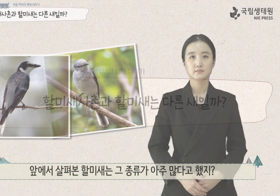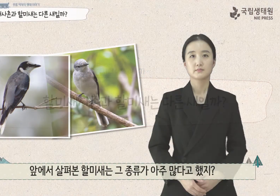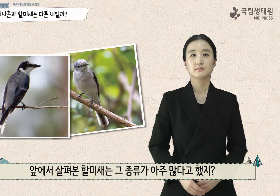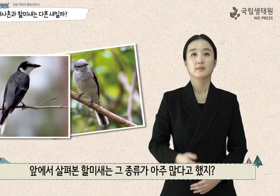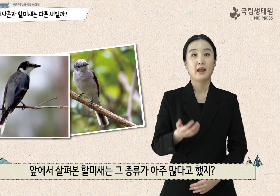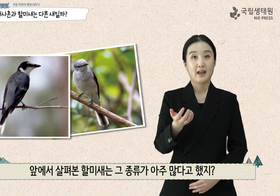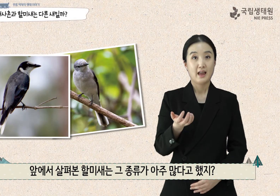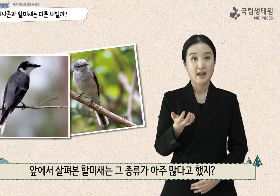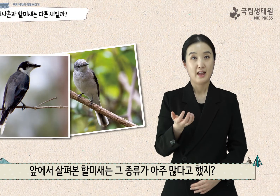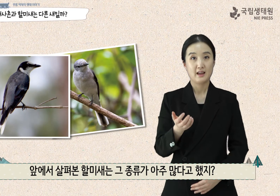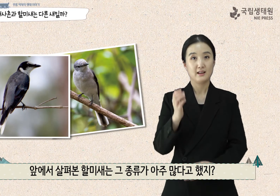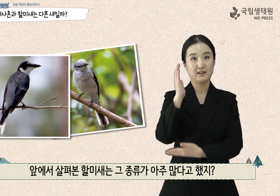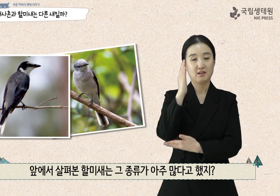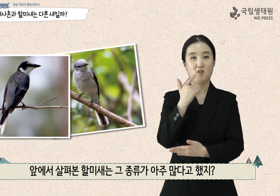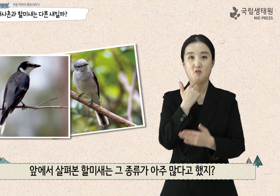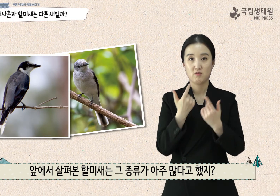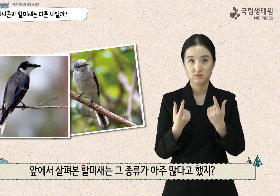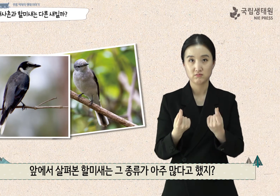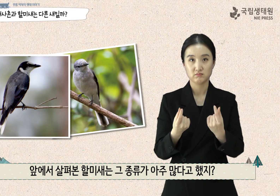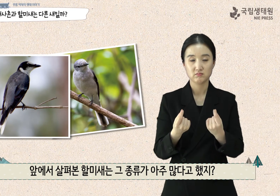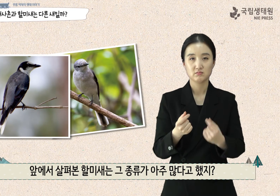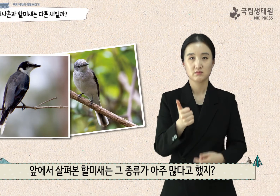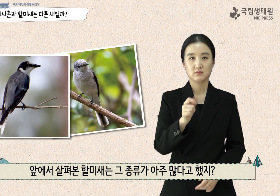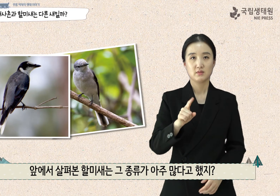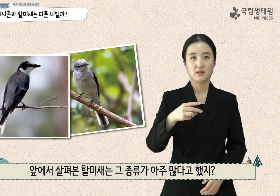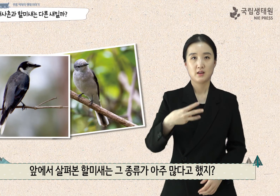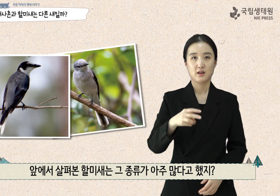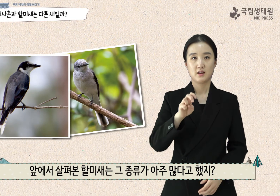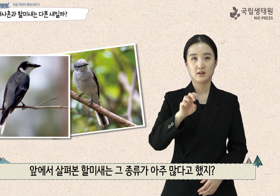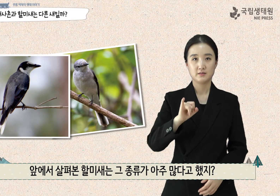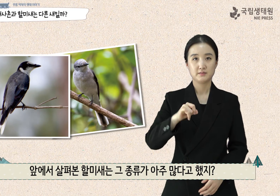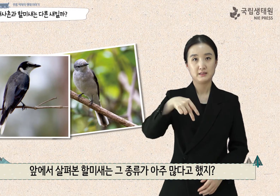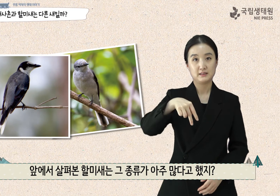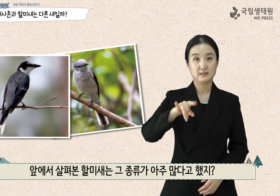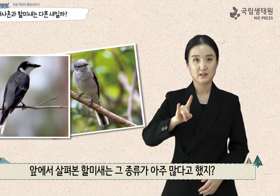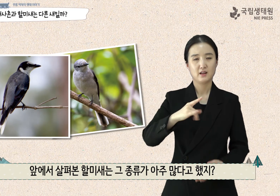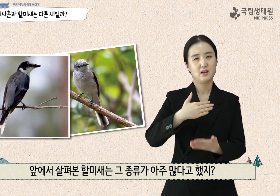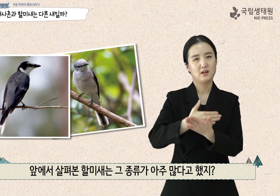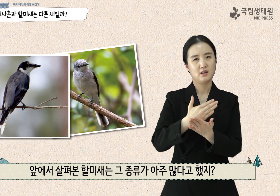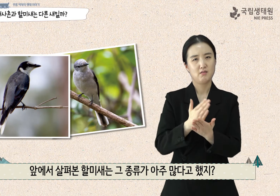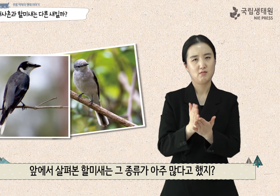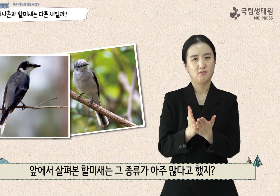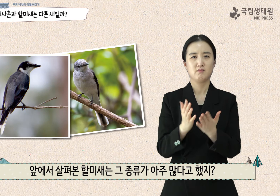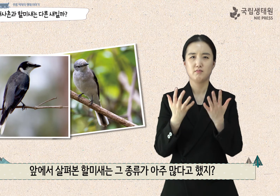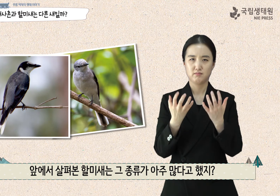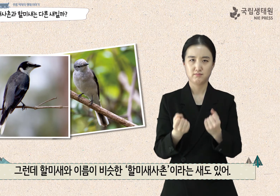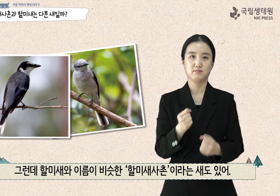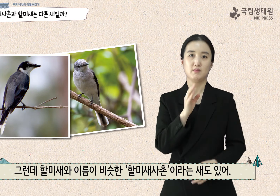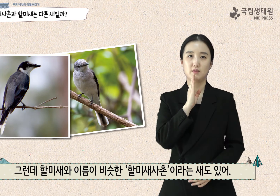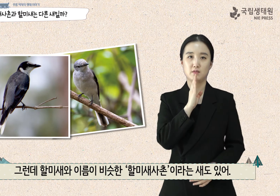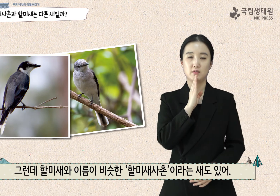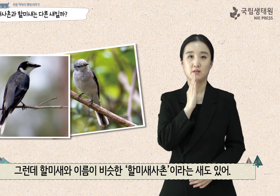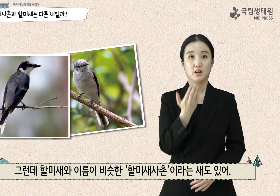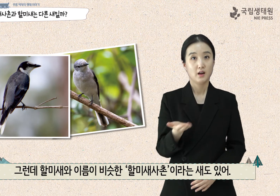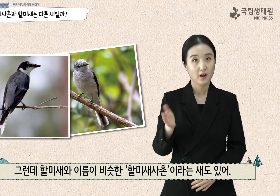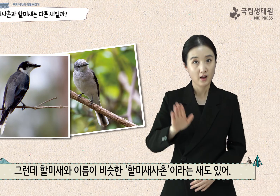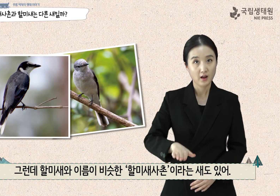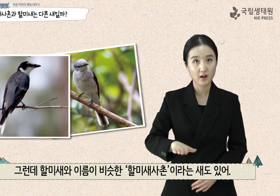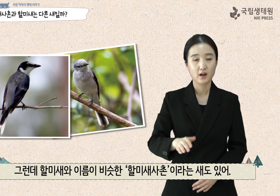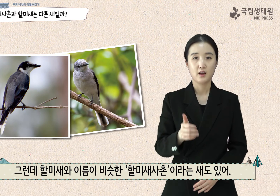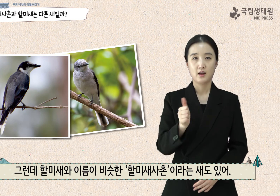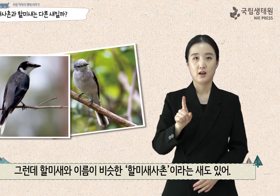앞에서 살펴본 할미새는 그 종류가 아주 많다고 했지. 그런데